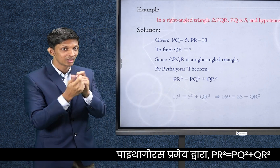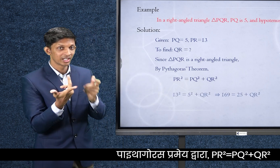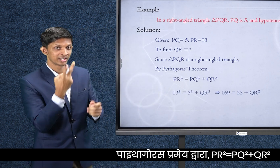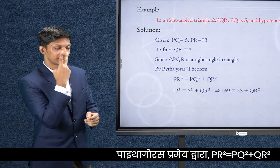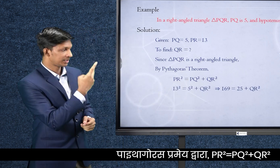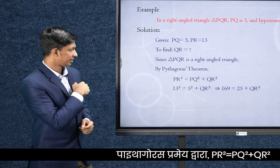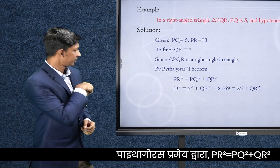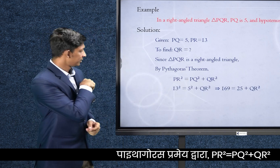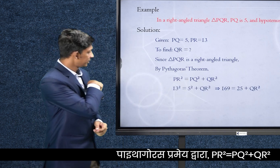QR स्क्वायर,